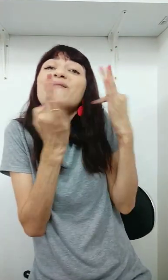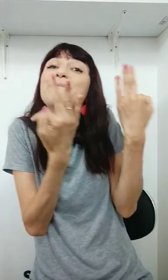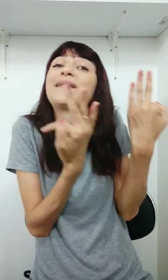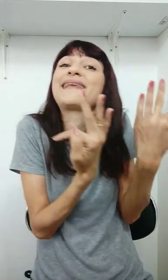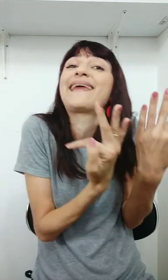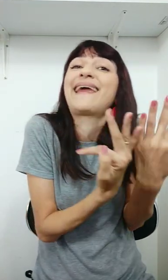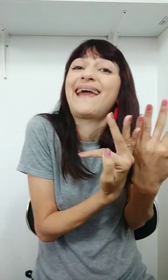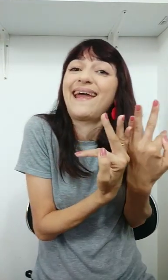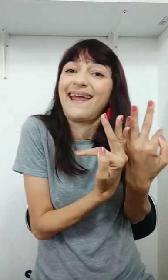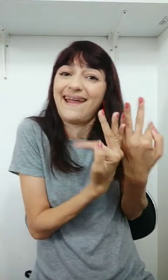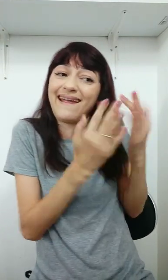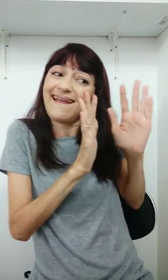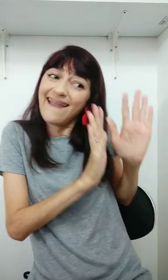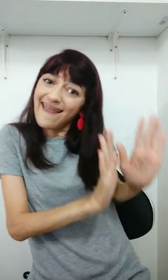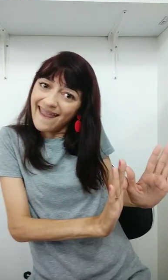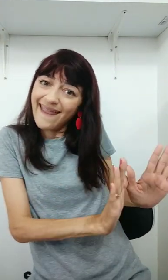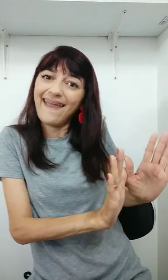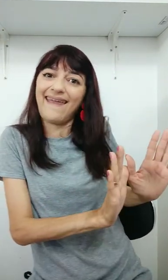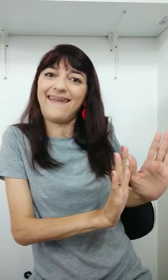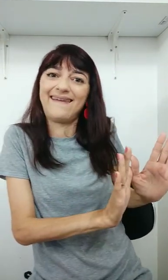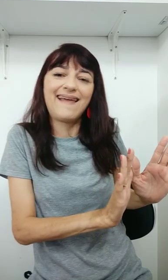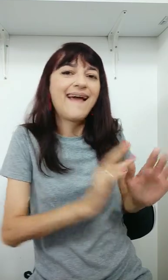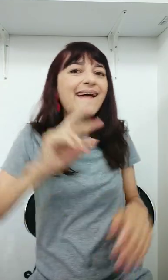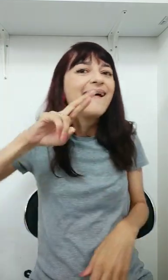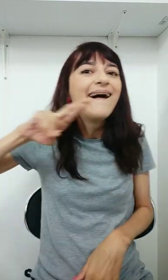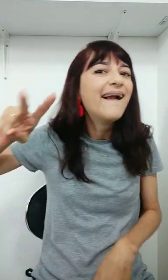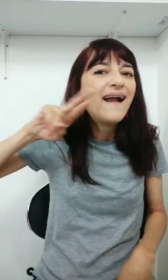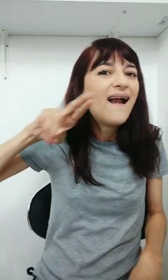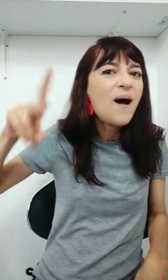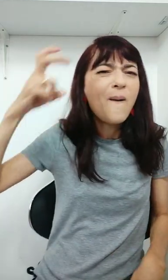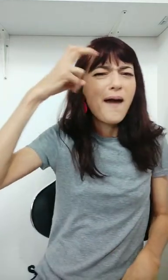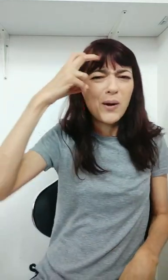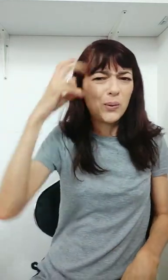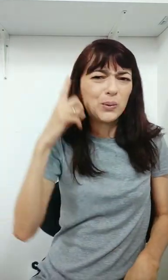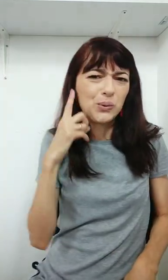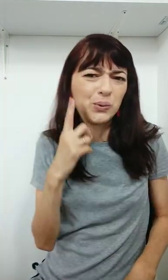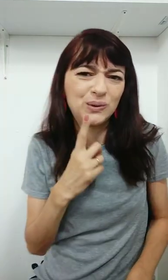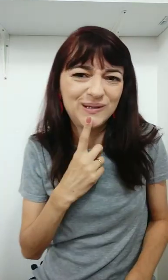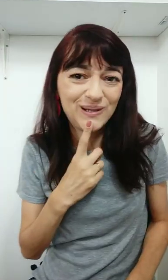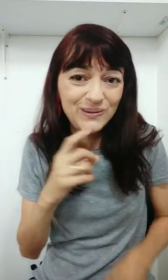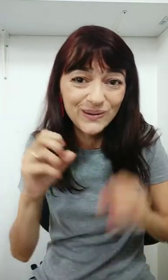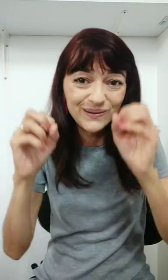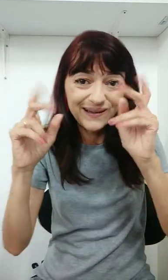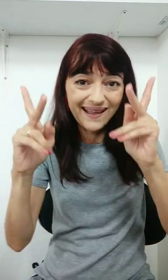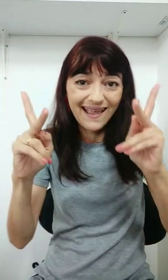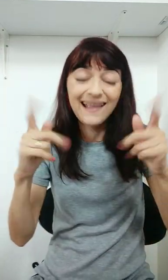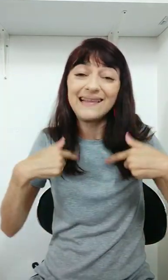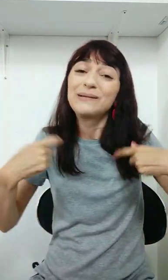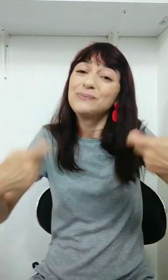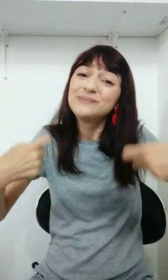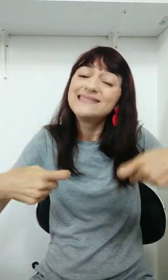lado cultural e familiar que influencia na forma de conversar do surdo, mas isso não necessariamente